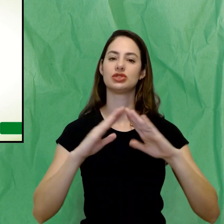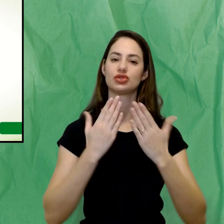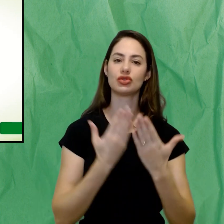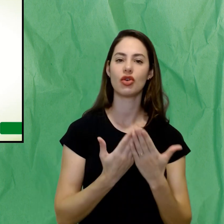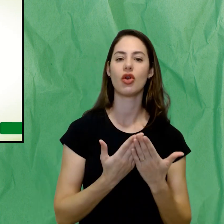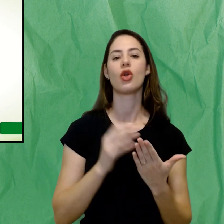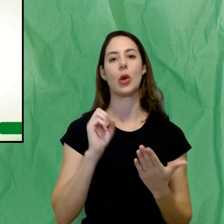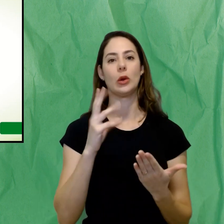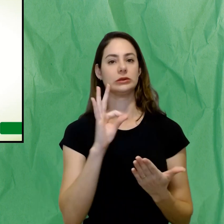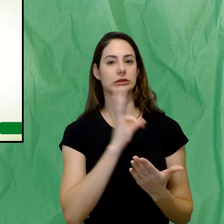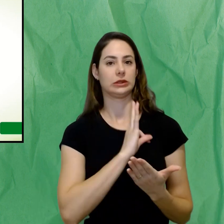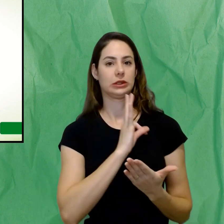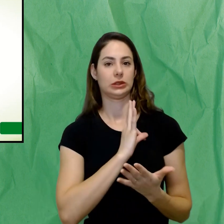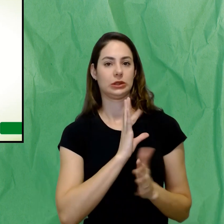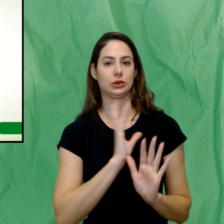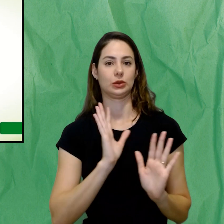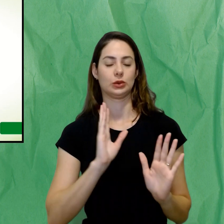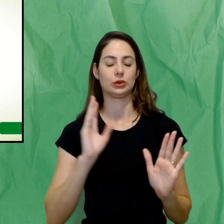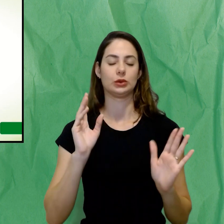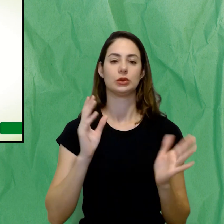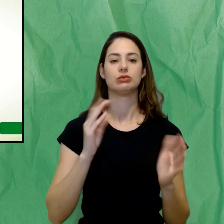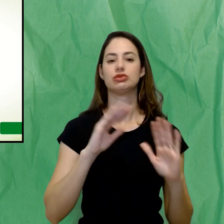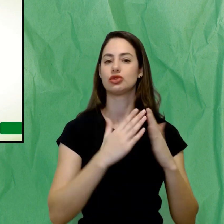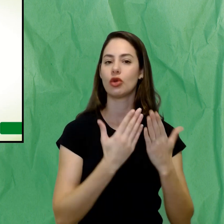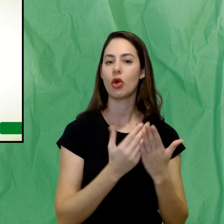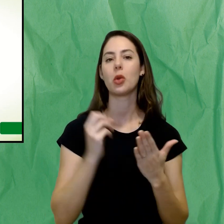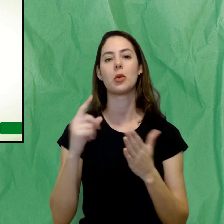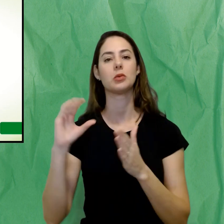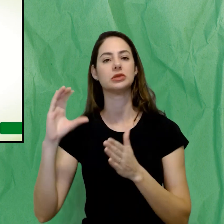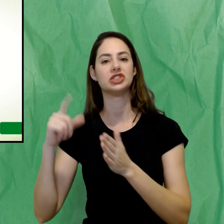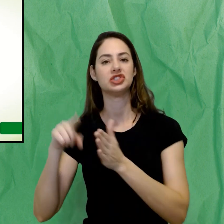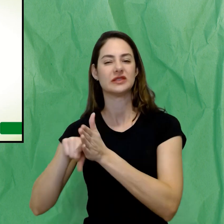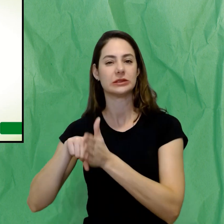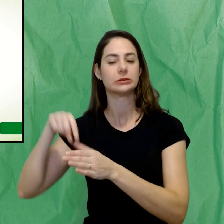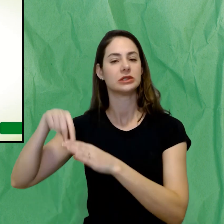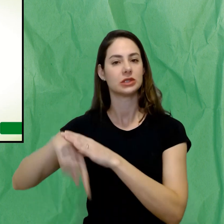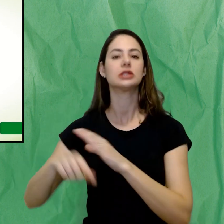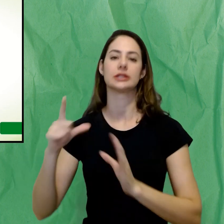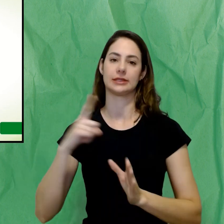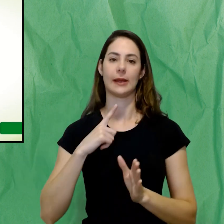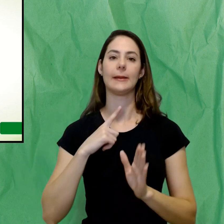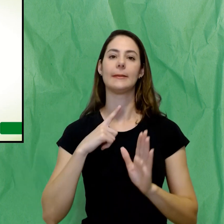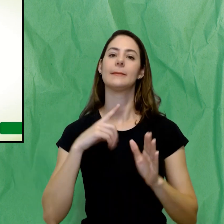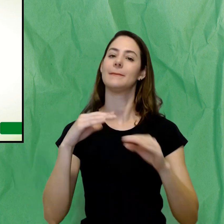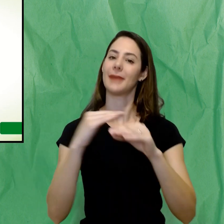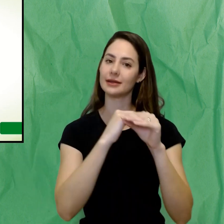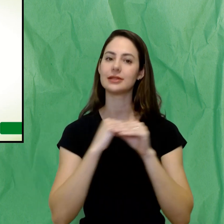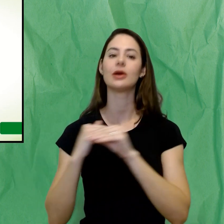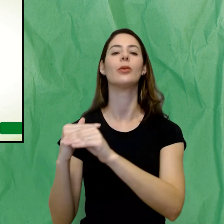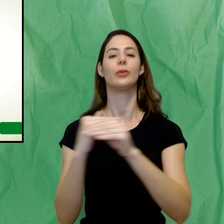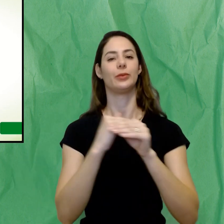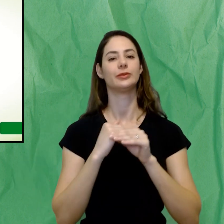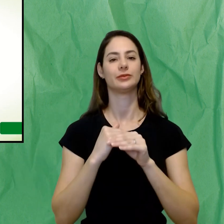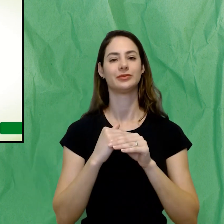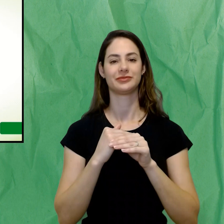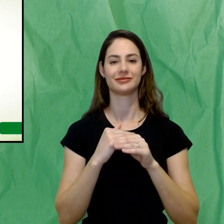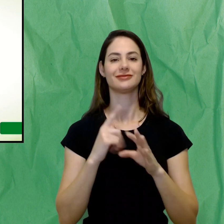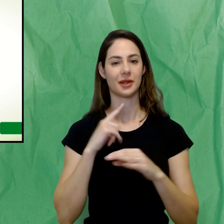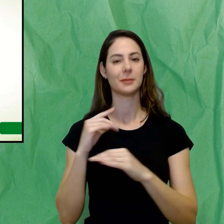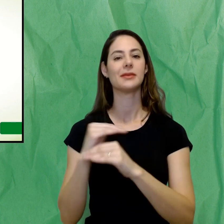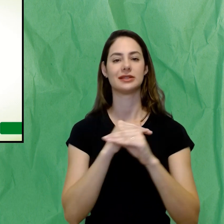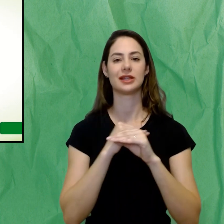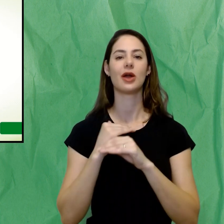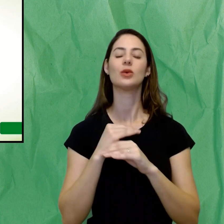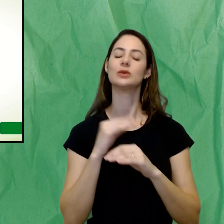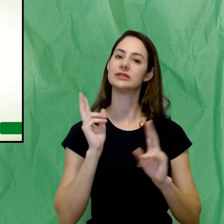uma forma mais técnica, científica, o relatório ele segue um padrão, né? Então é muito comum que a